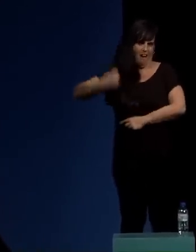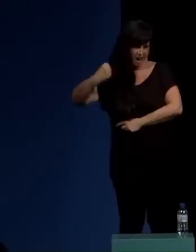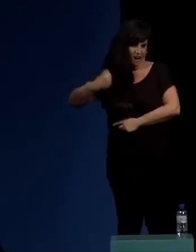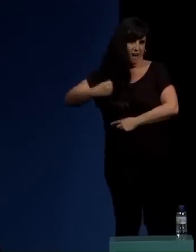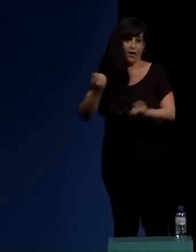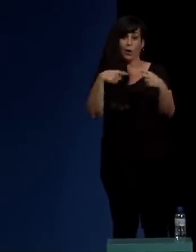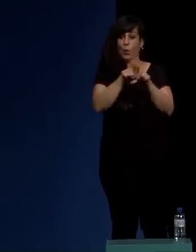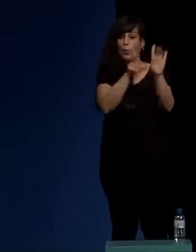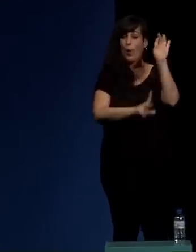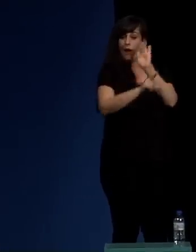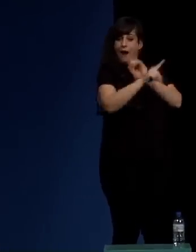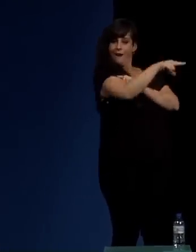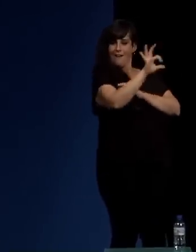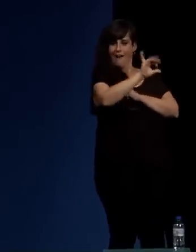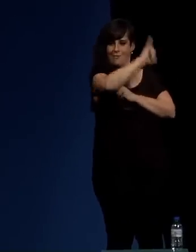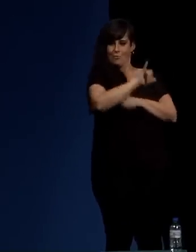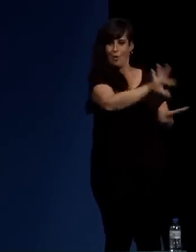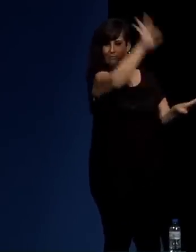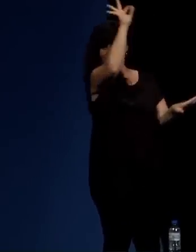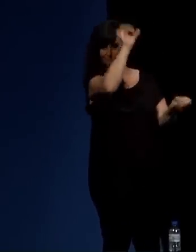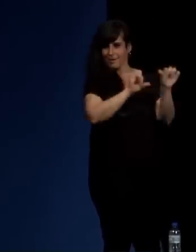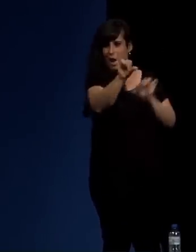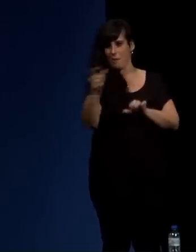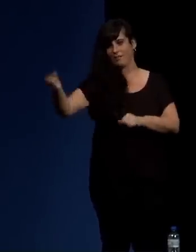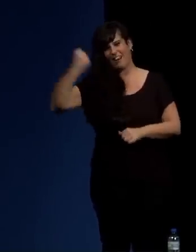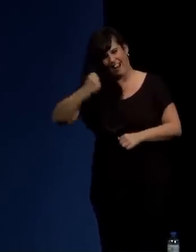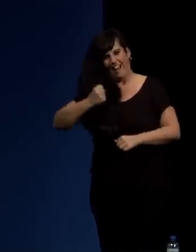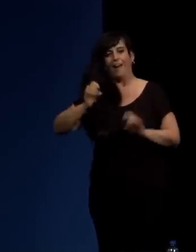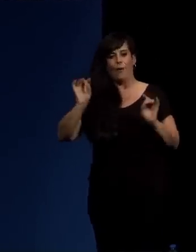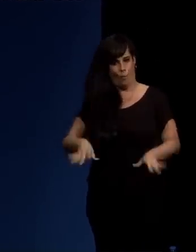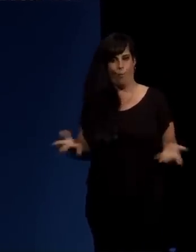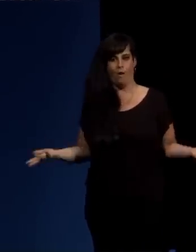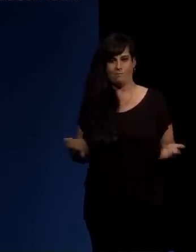saiu o alcalde Jorge Suárez. E rabean